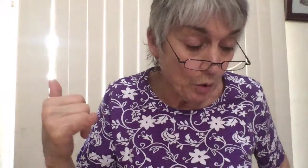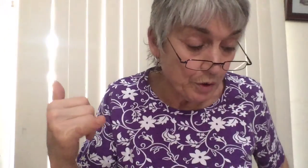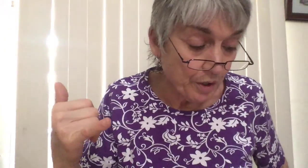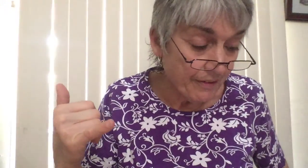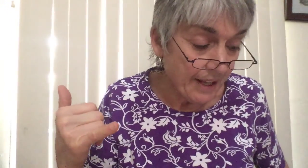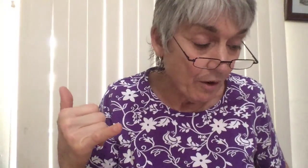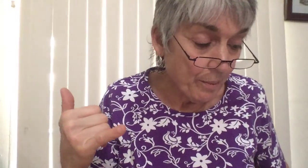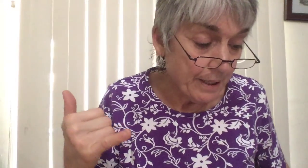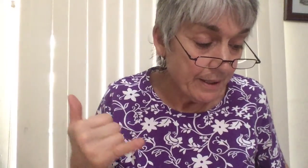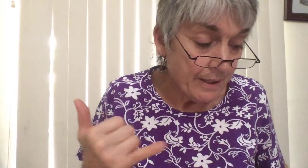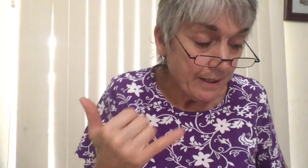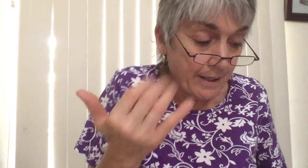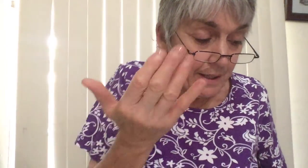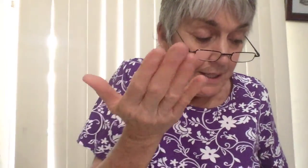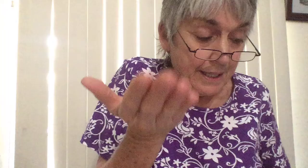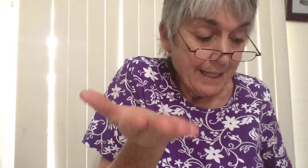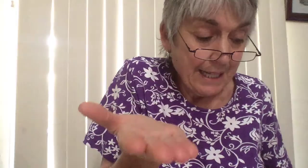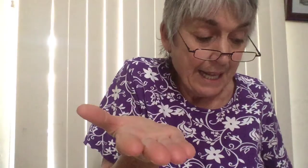D'autres verbes. Il y a.